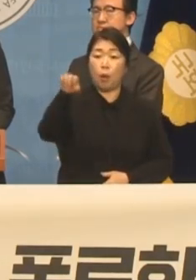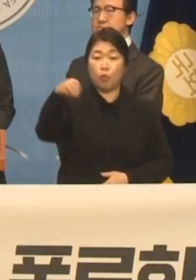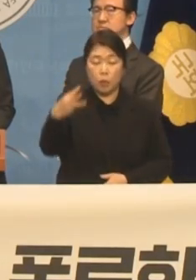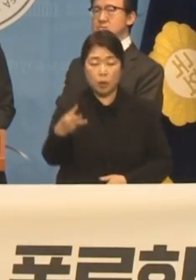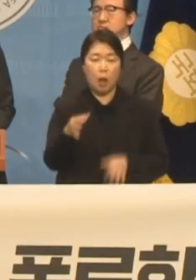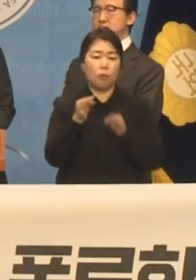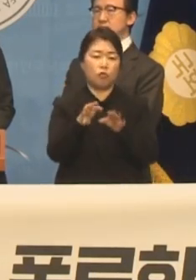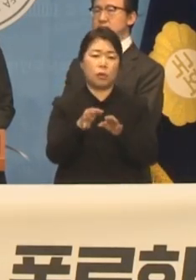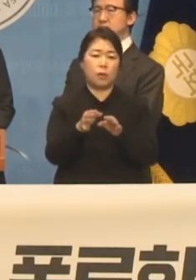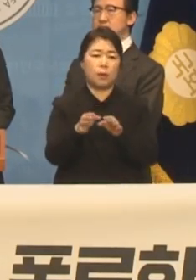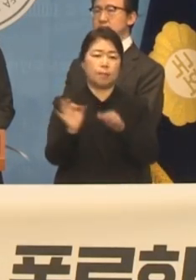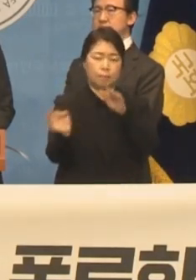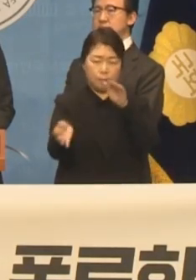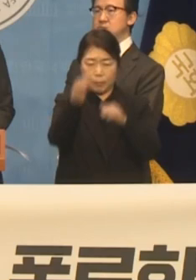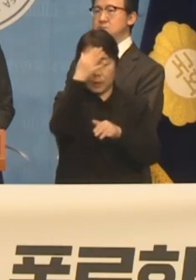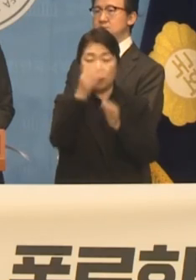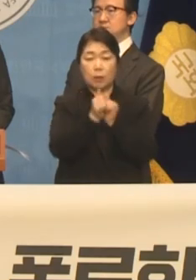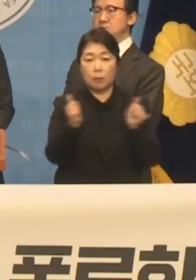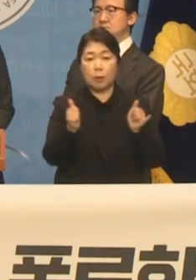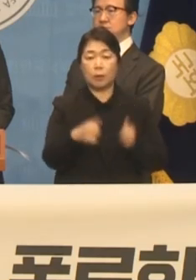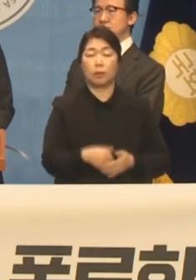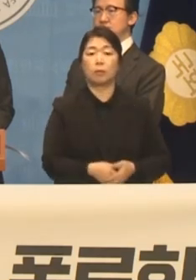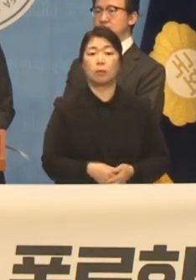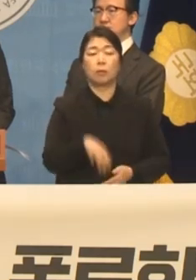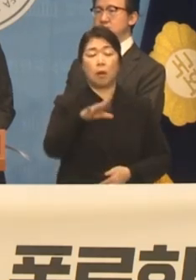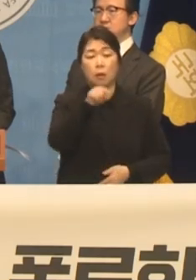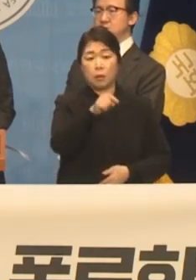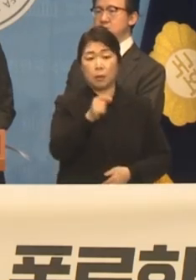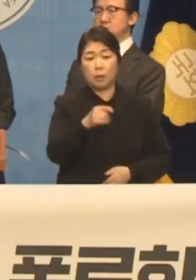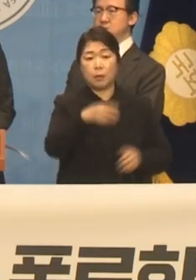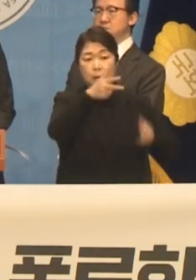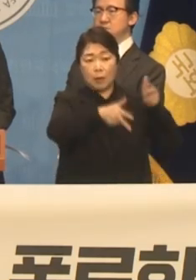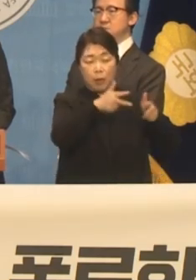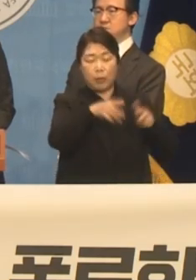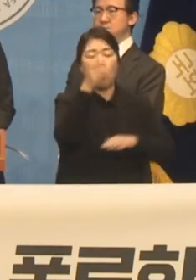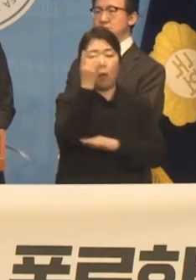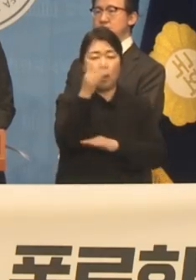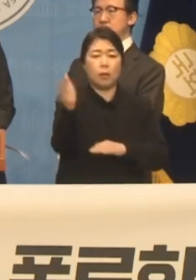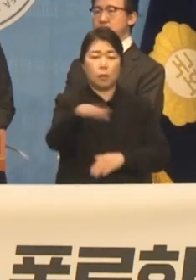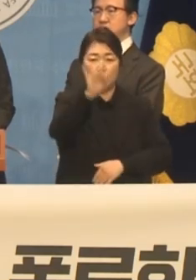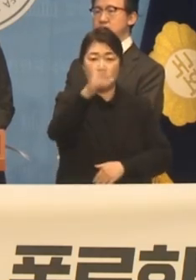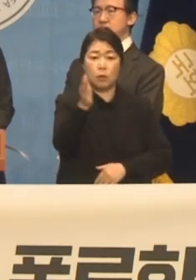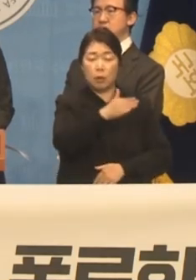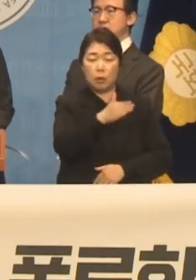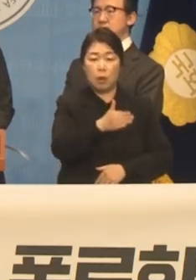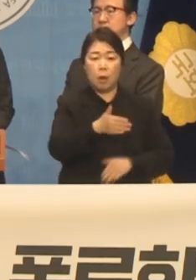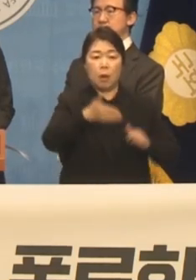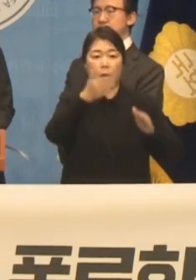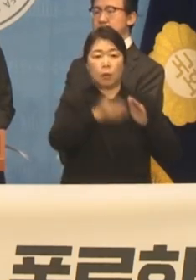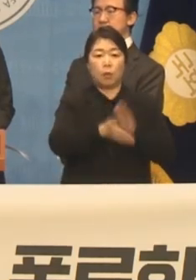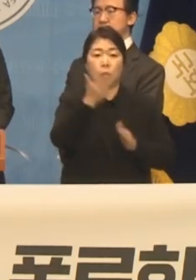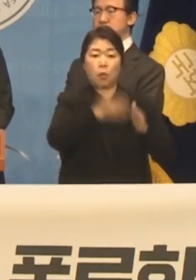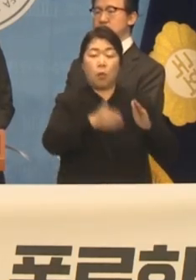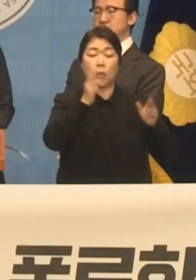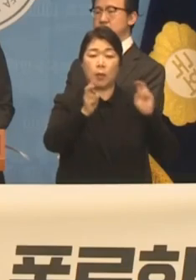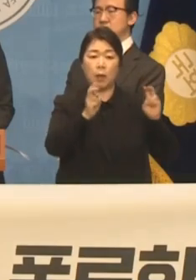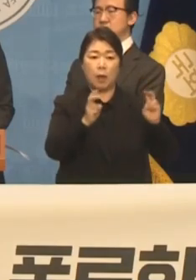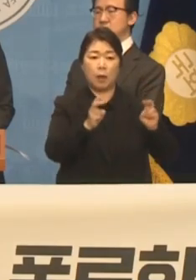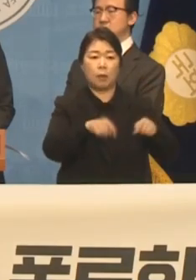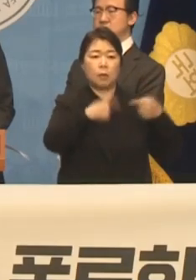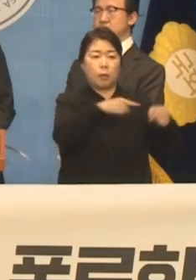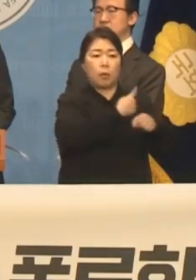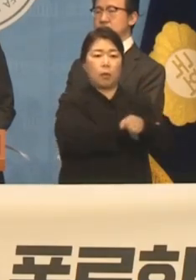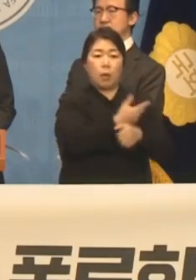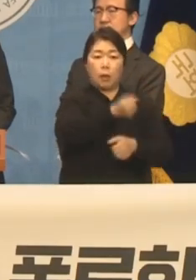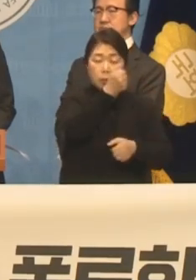도시공사가 참여하게 되 있던 사업이었습니다 공익을 위해서 그런데 이것을 빼버린 것이 누구냐면 바로